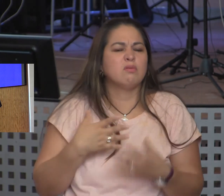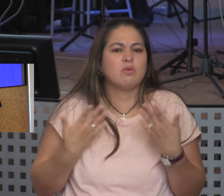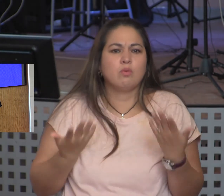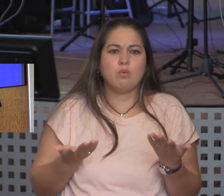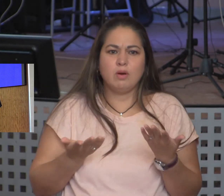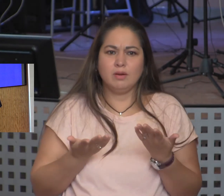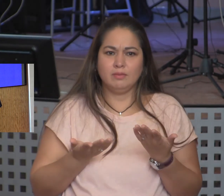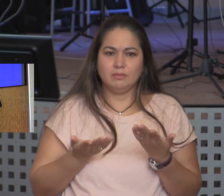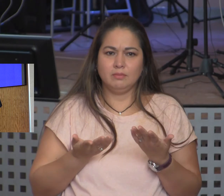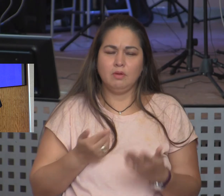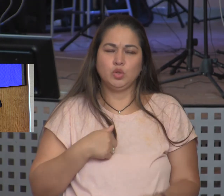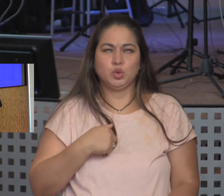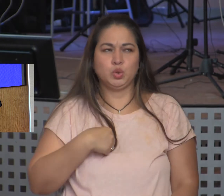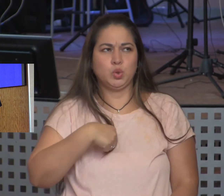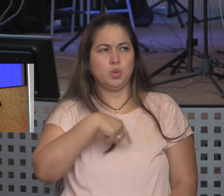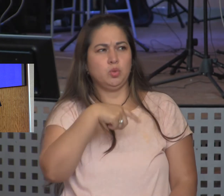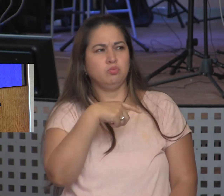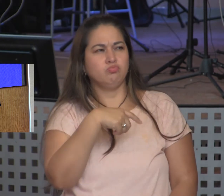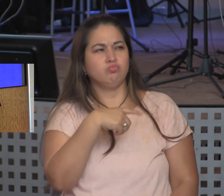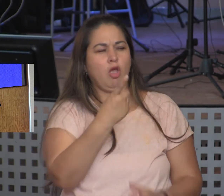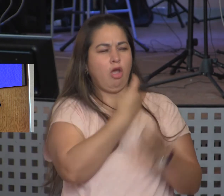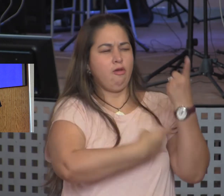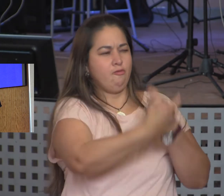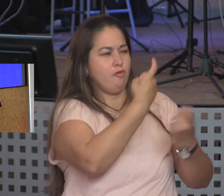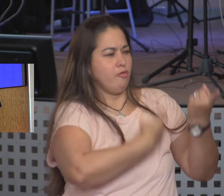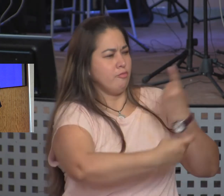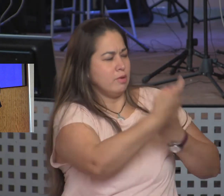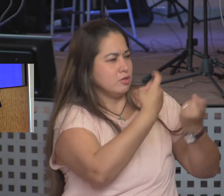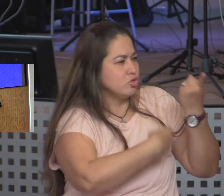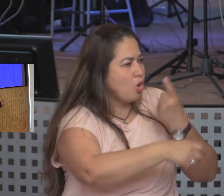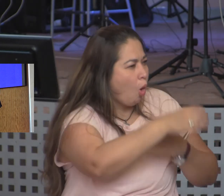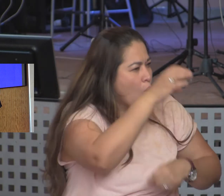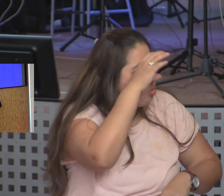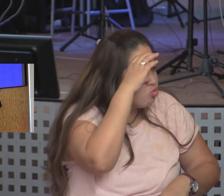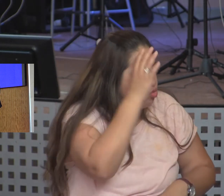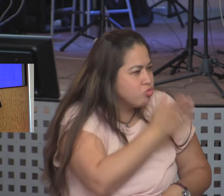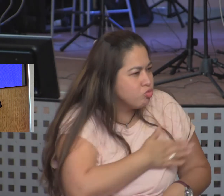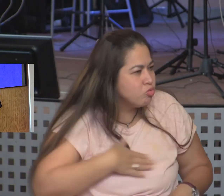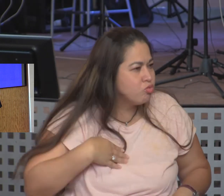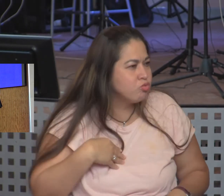tener información, es que forme parte de ellos.